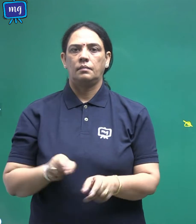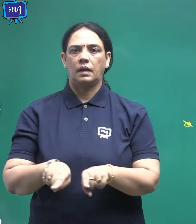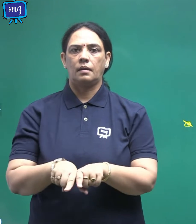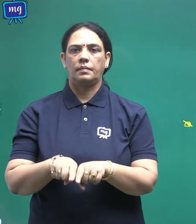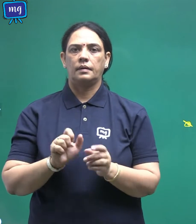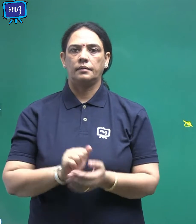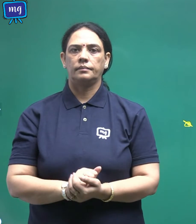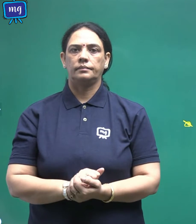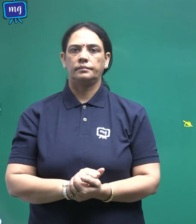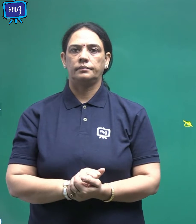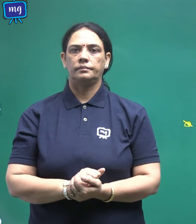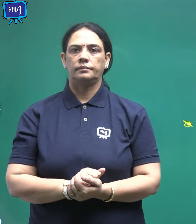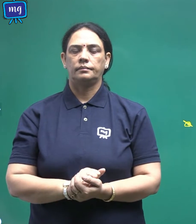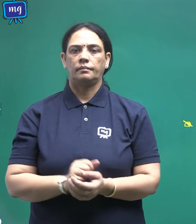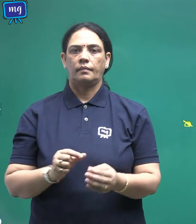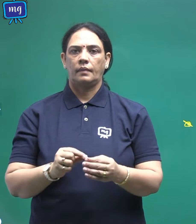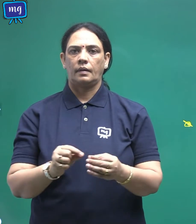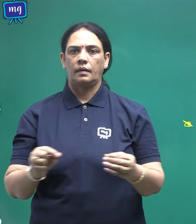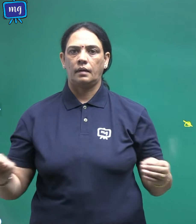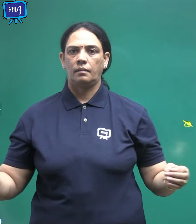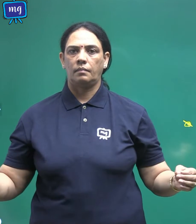बराबर लंबाई